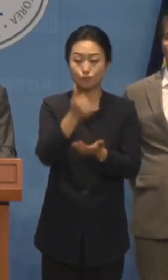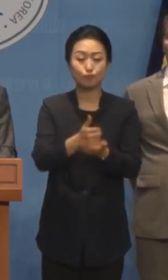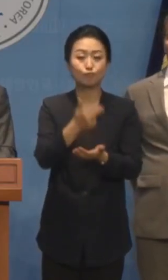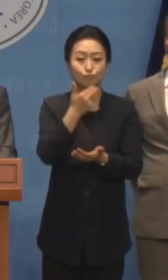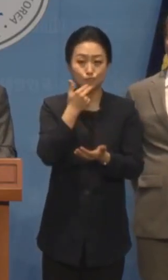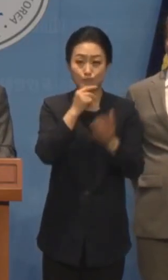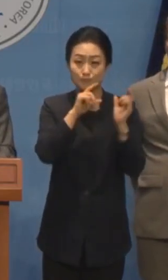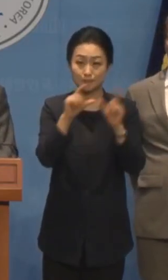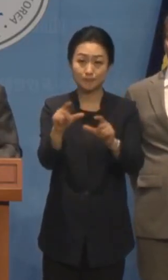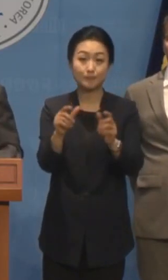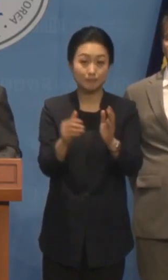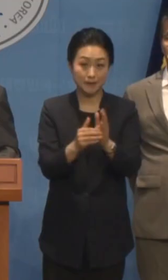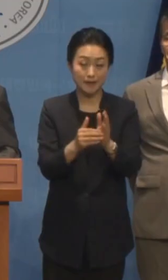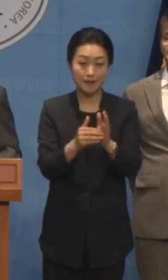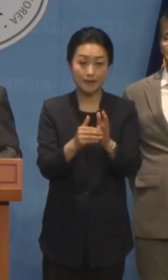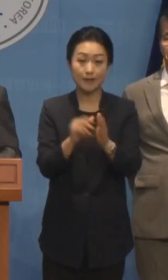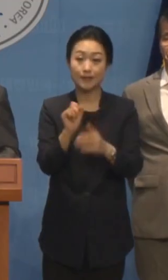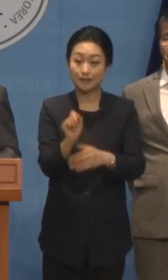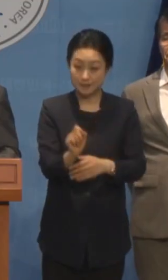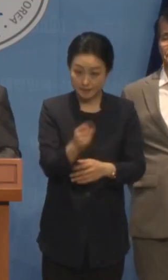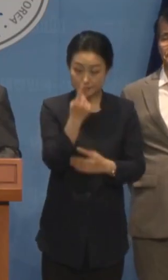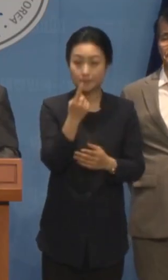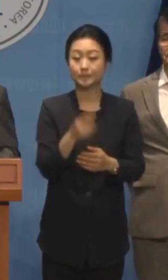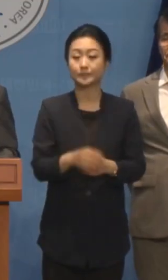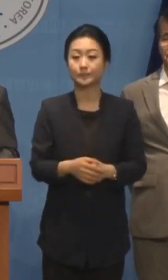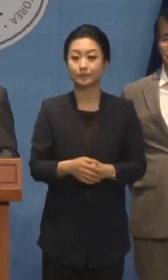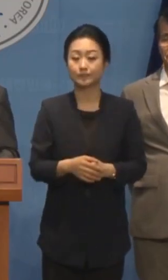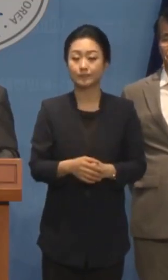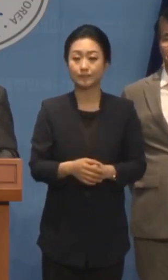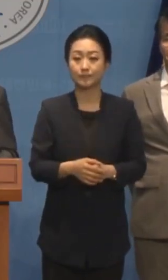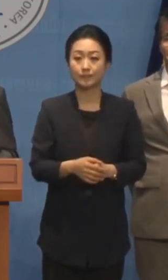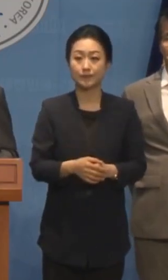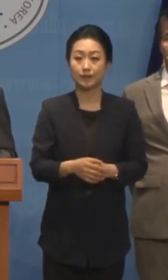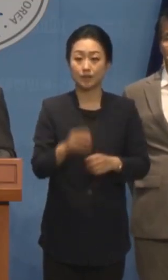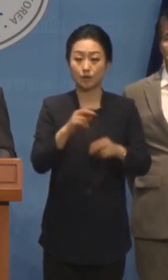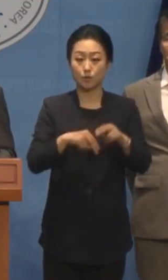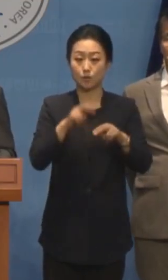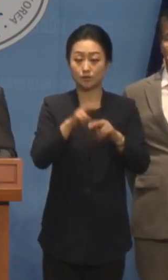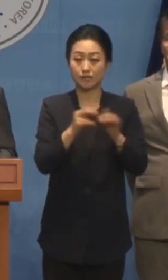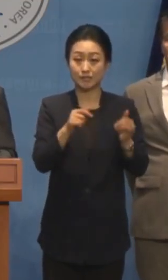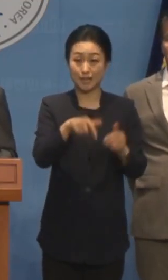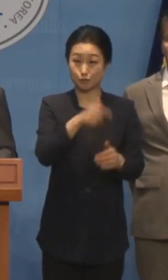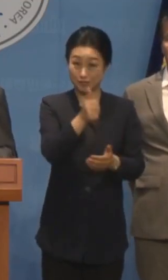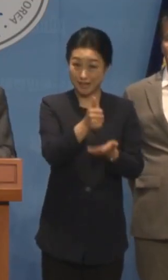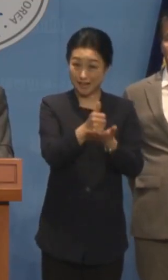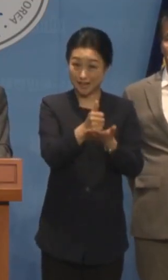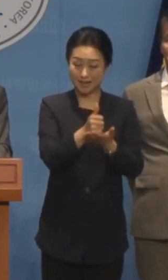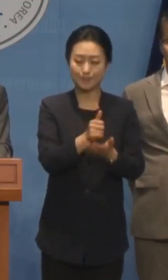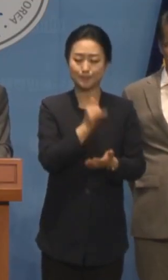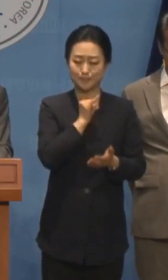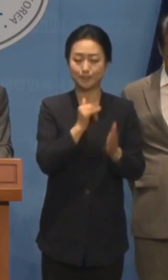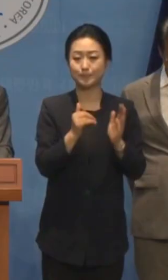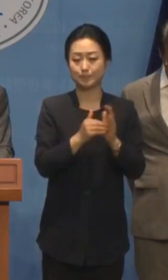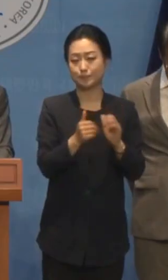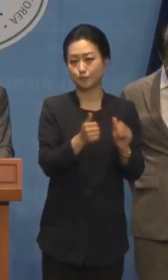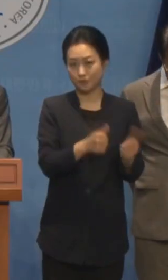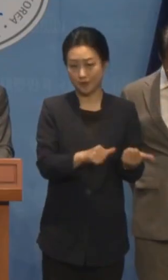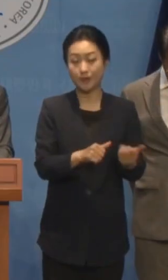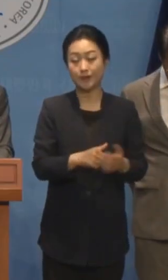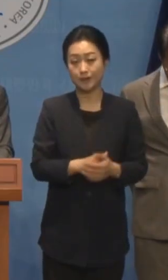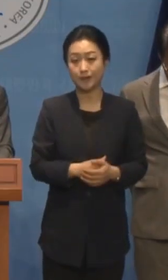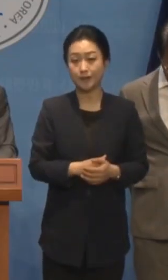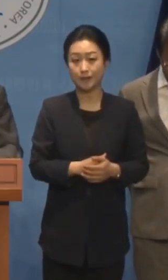종결 처리했습니다. 그 사이 수뇌부의 압박에 힘들어하던 공직자가 세상을 등졌습니다. 윤석열